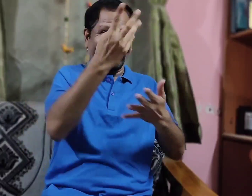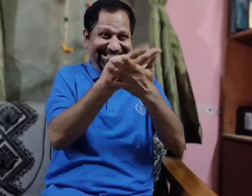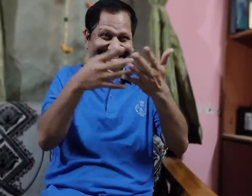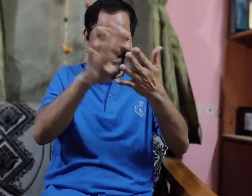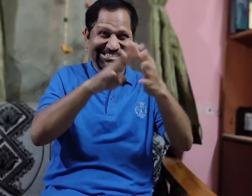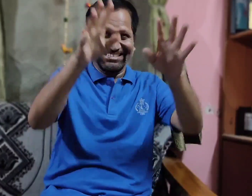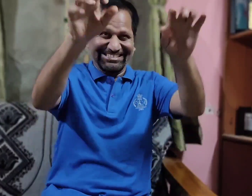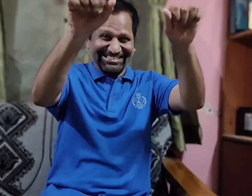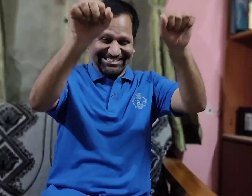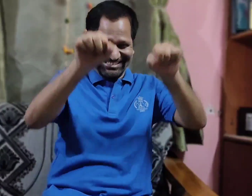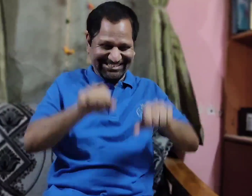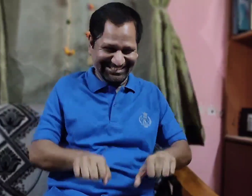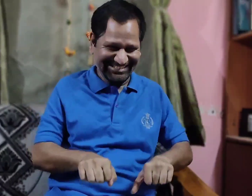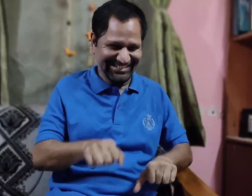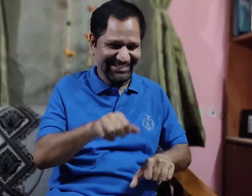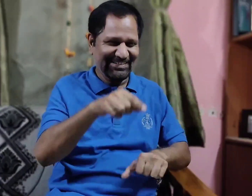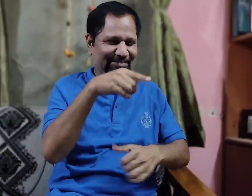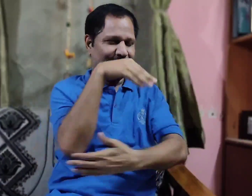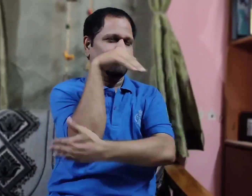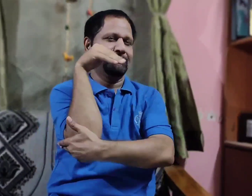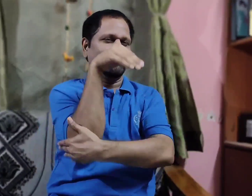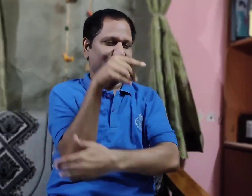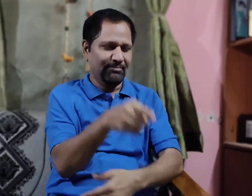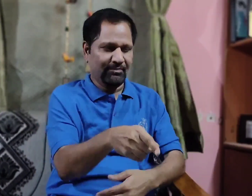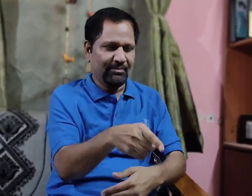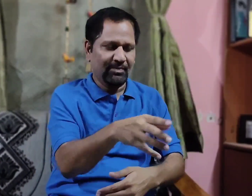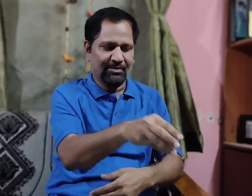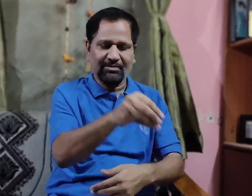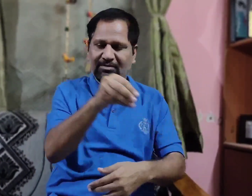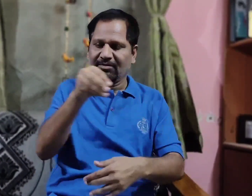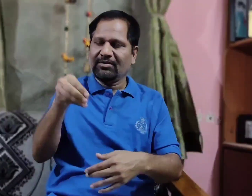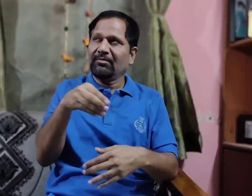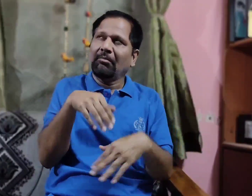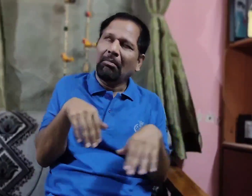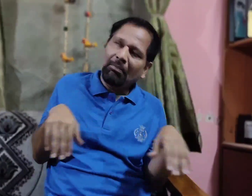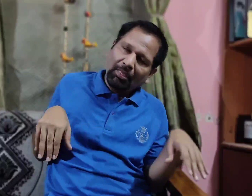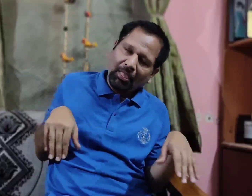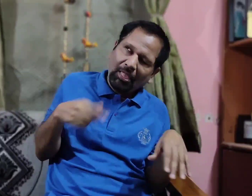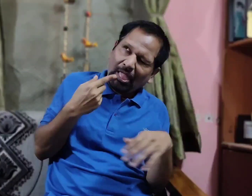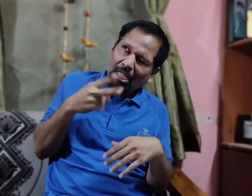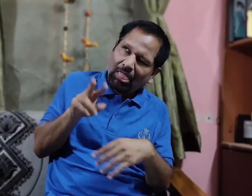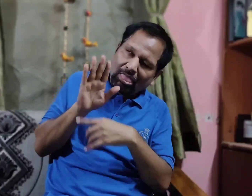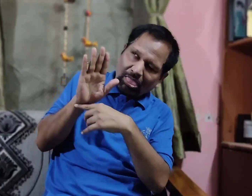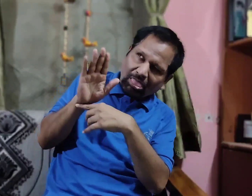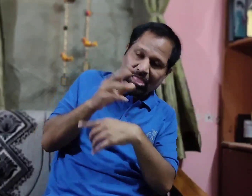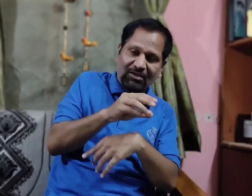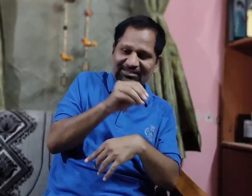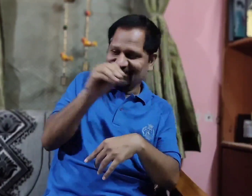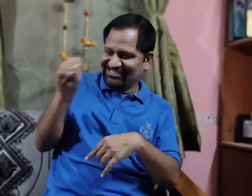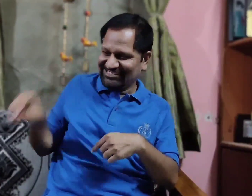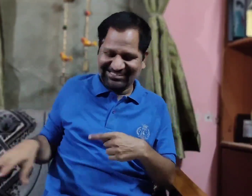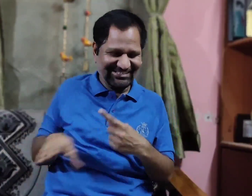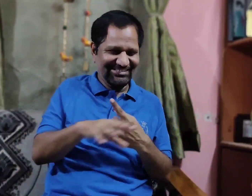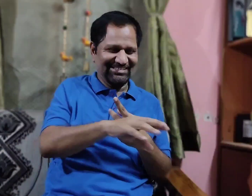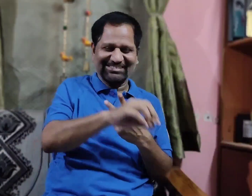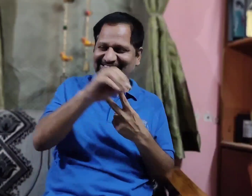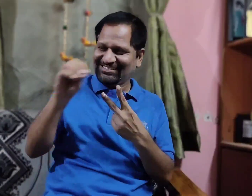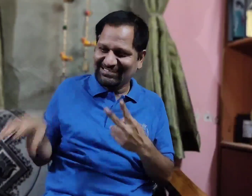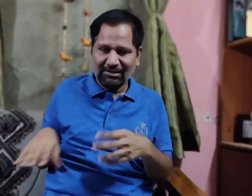उपाय अपनाया। जब शिकारी आया और उसने जाल को नीचे उतारा तो उन्होंने एक एक करके जब हंस निकाले तो वो हंस चुपचाप से मरे